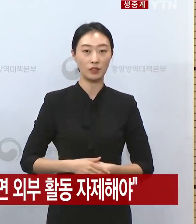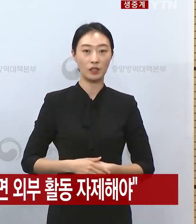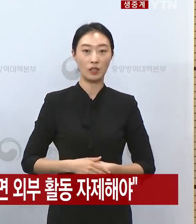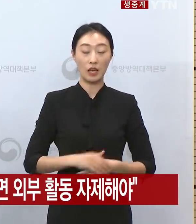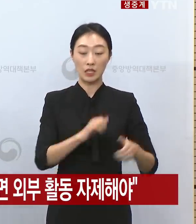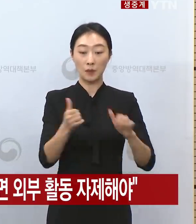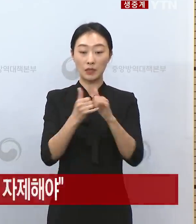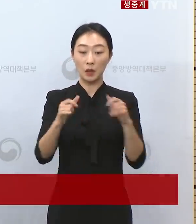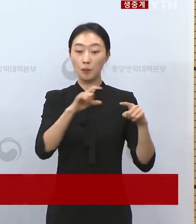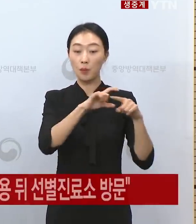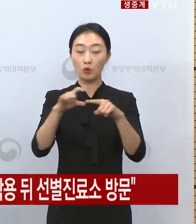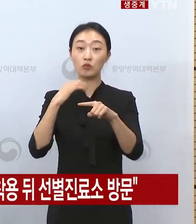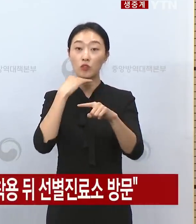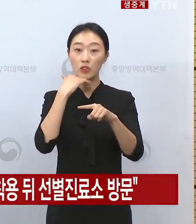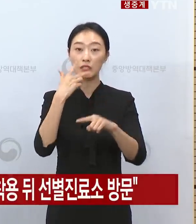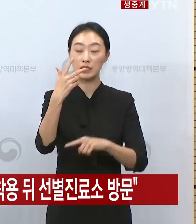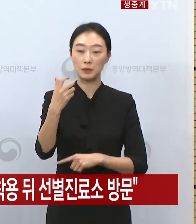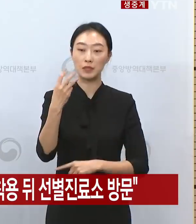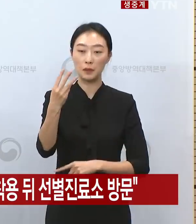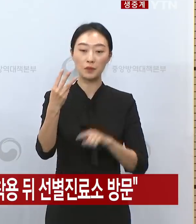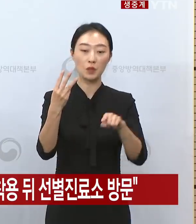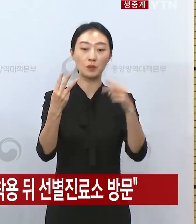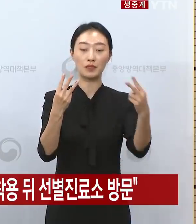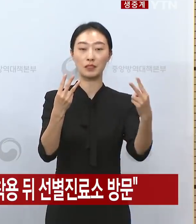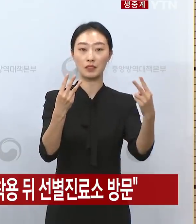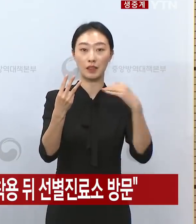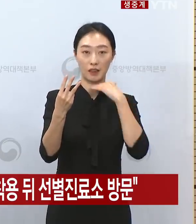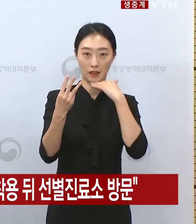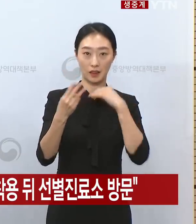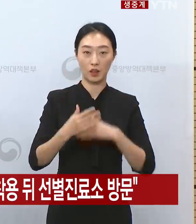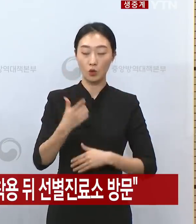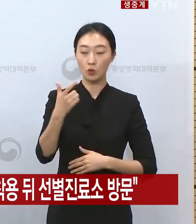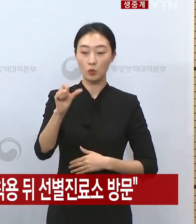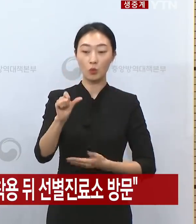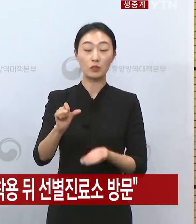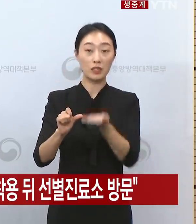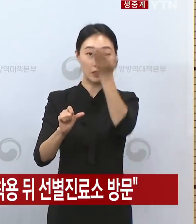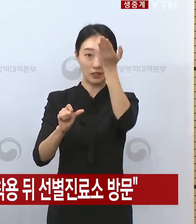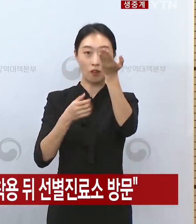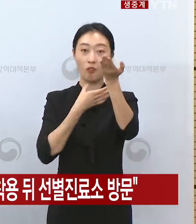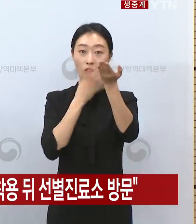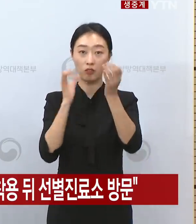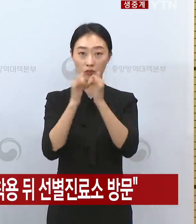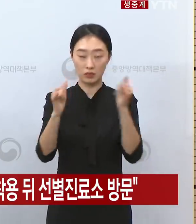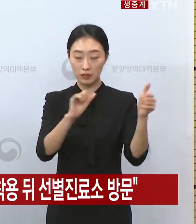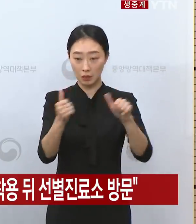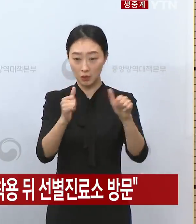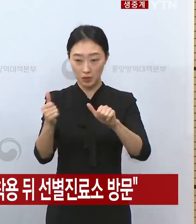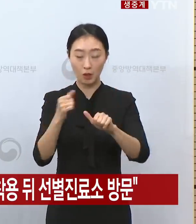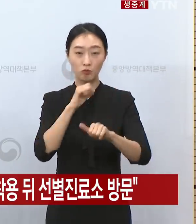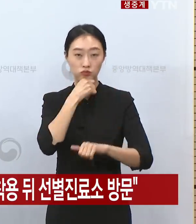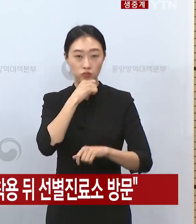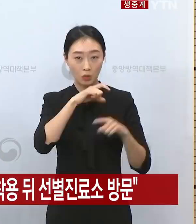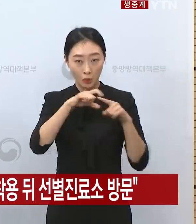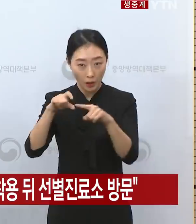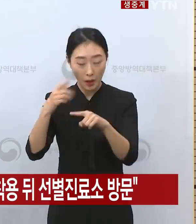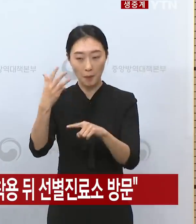평균 연령은 74.2세입니다. 또한 65세 이상의 어르신들의 사망자의 비율은